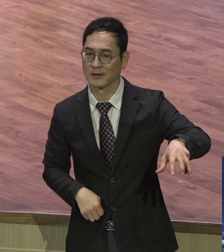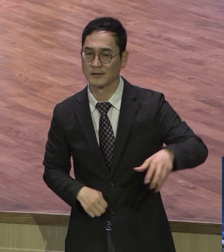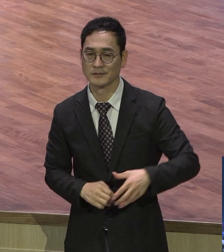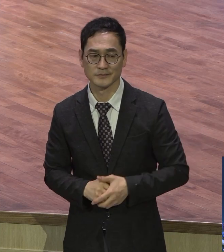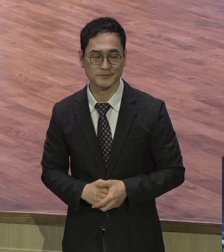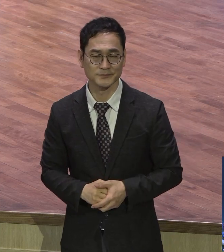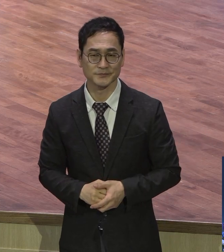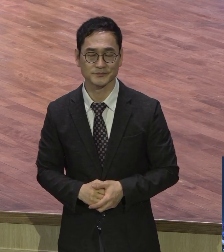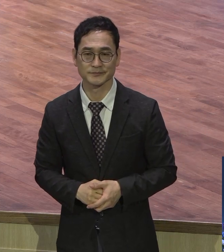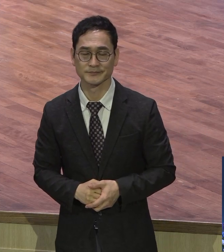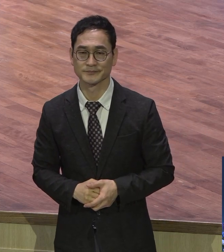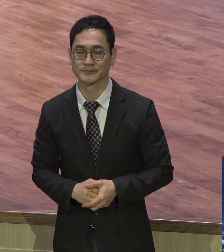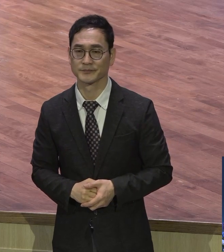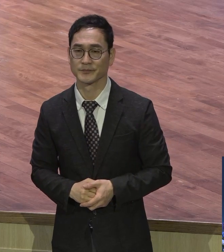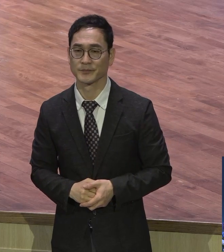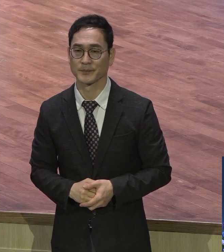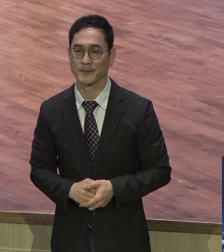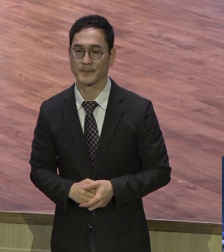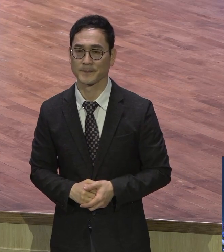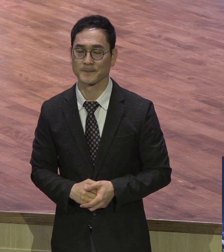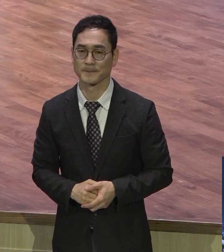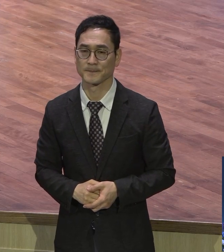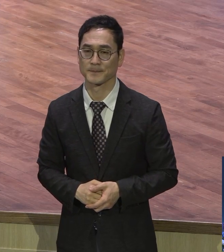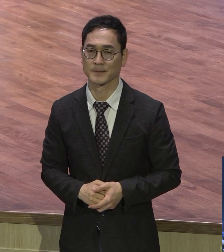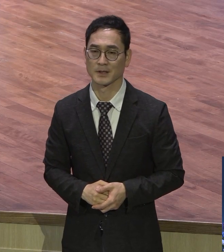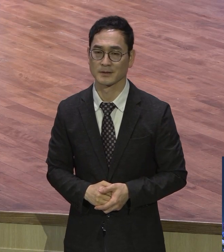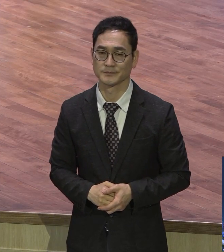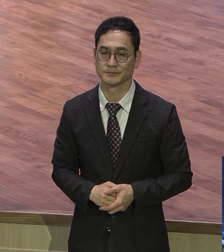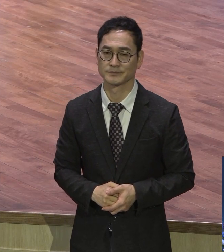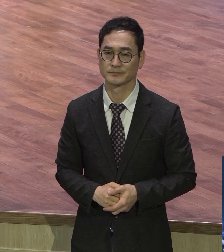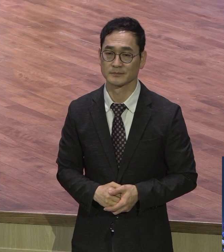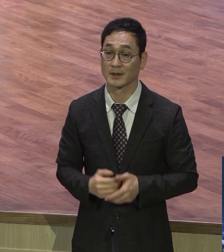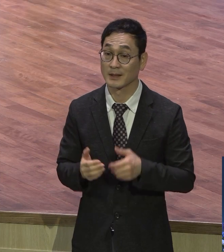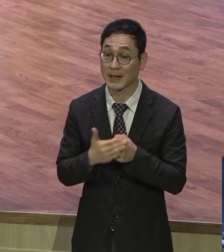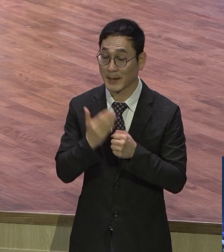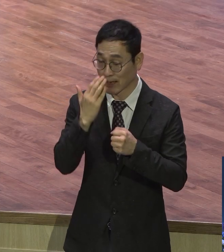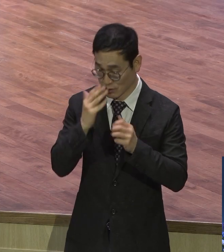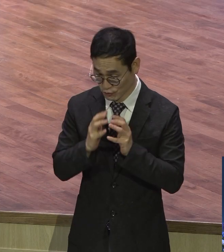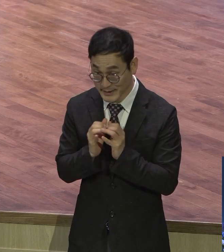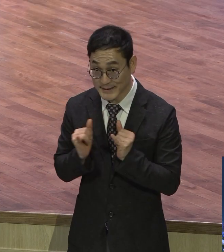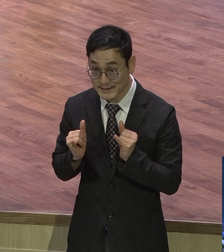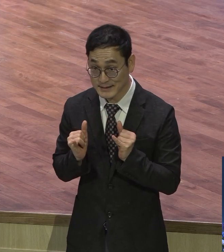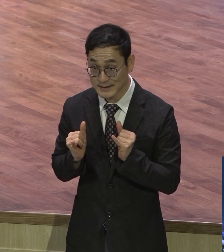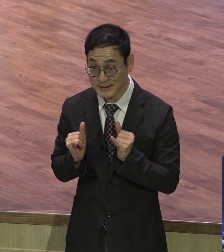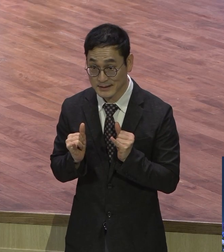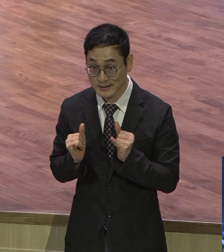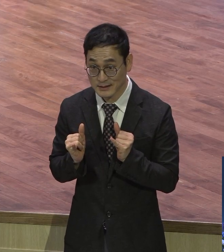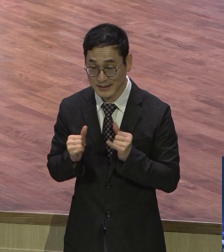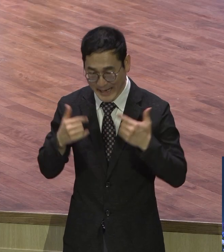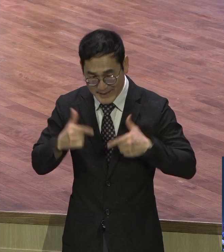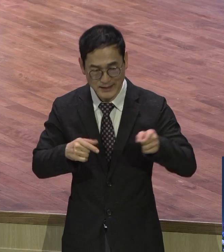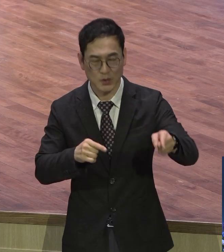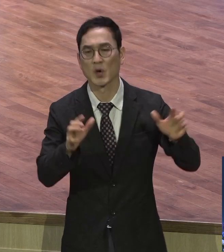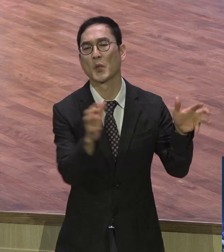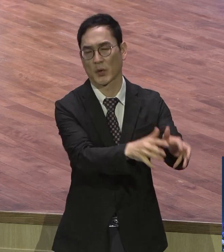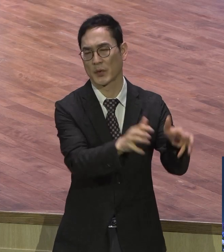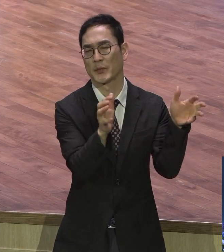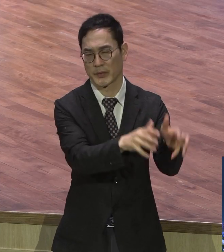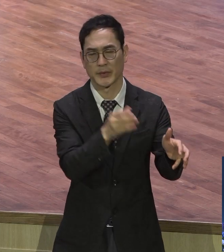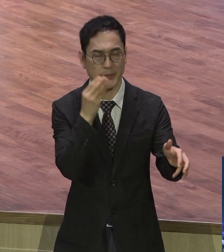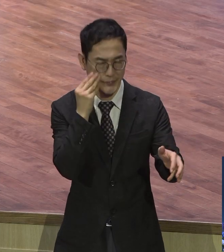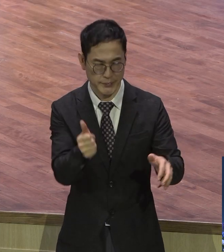그래서 이 어디 가든지 이 유대인들은요. 어디 가든지 모이면 회당이 있어요. 지금도